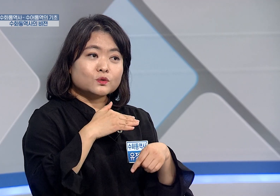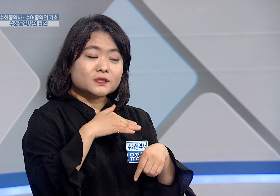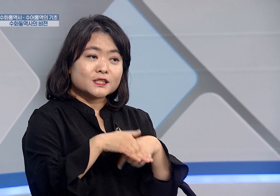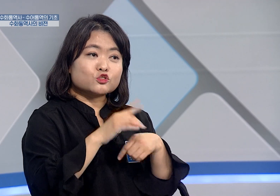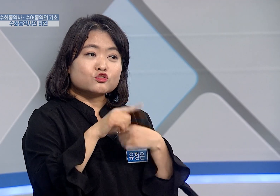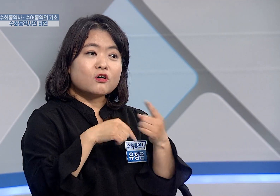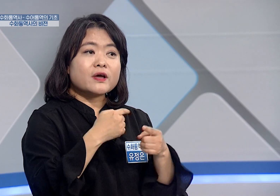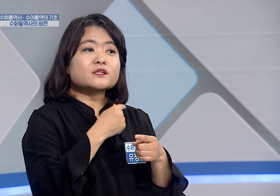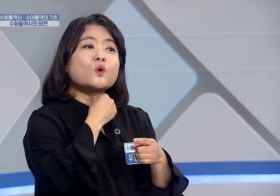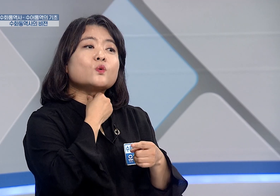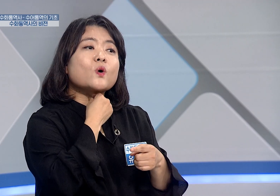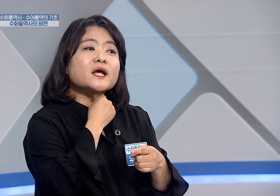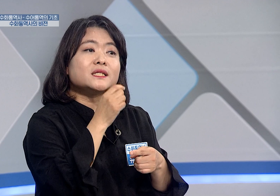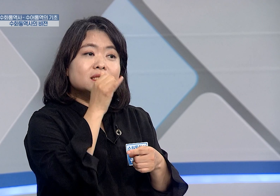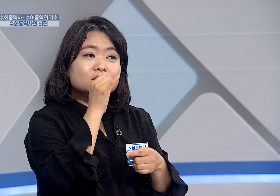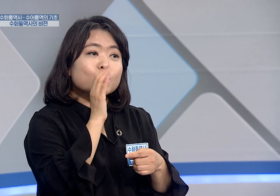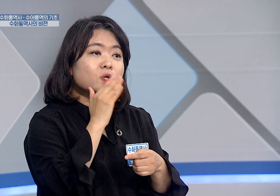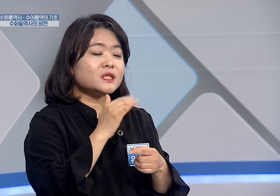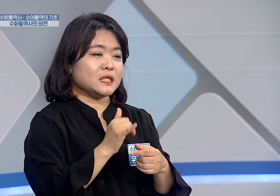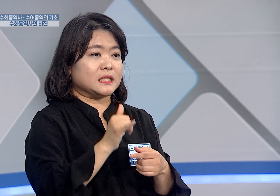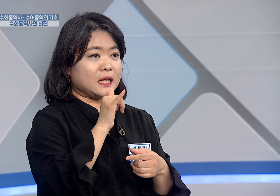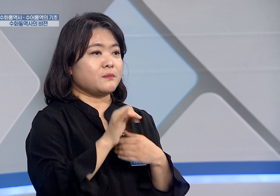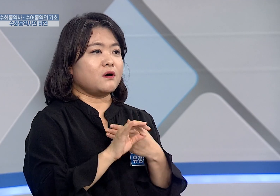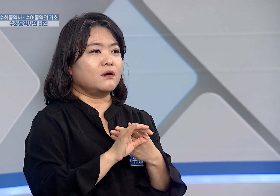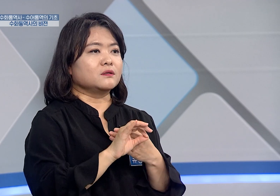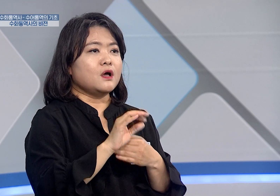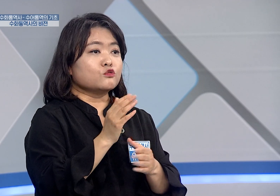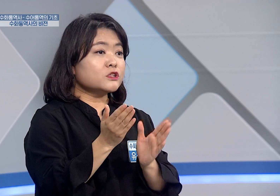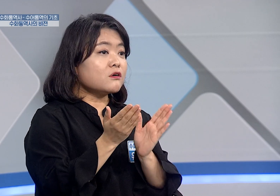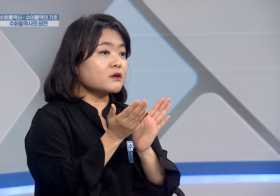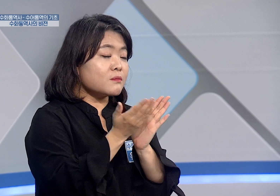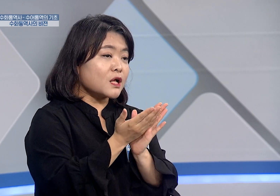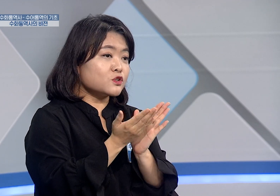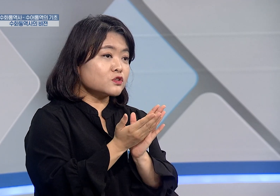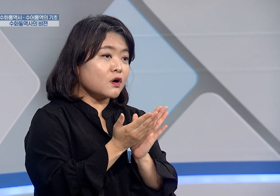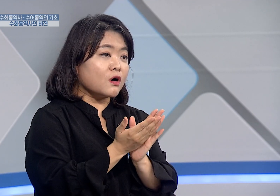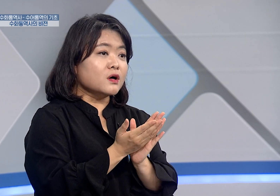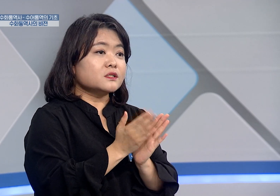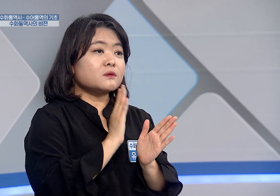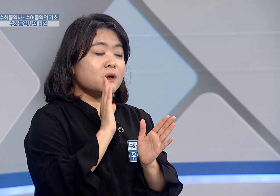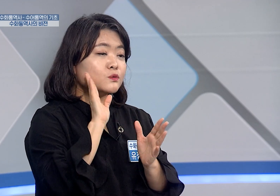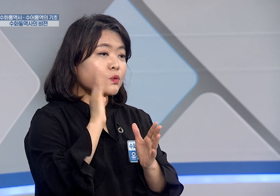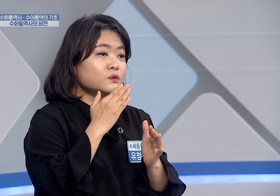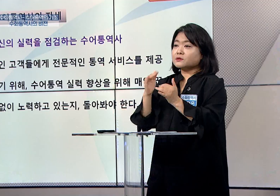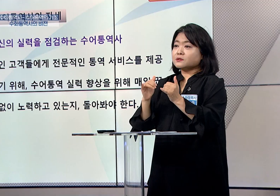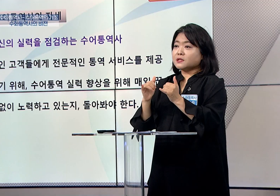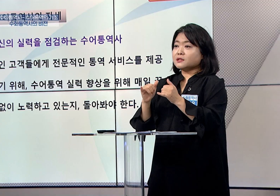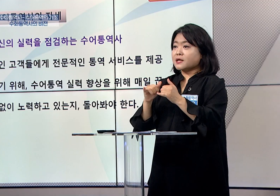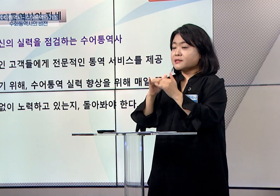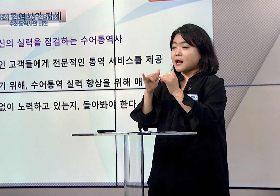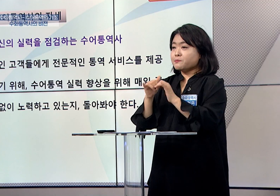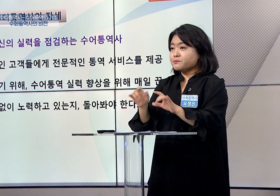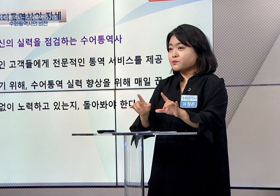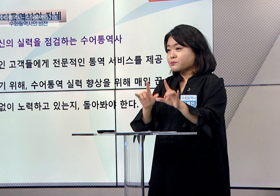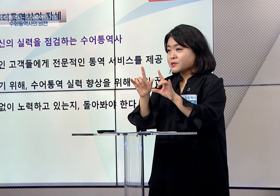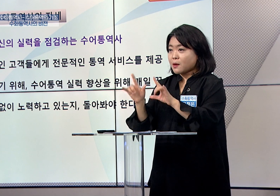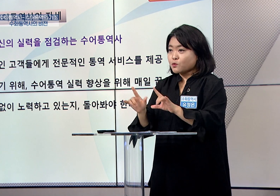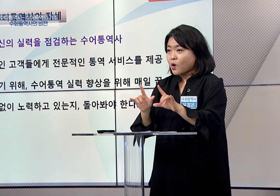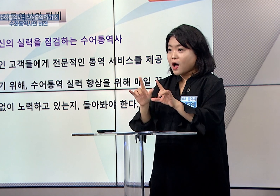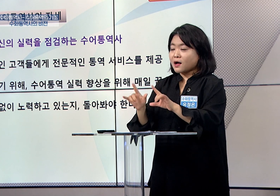농식 수어의 선호가 있는 농인이 있다면 우린 거기에 맞춰서 정말 농인들의 삶과